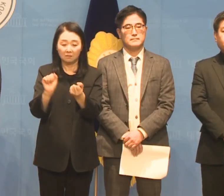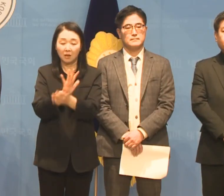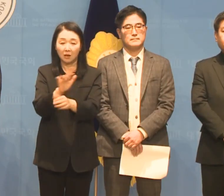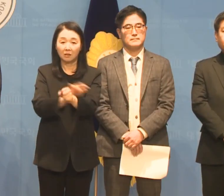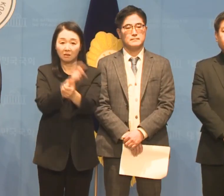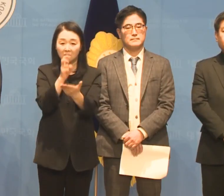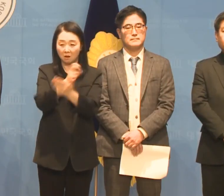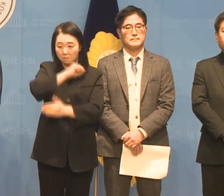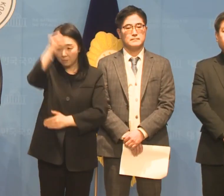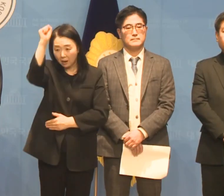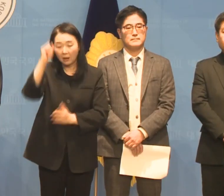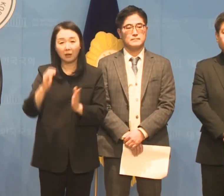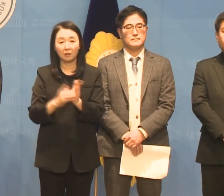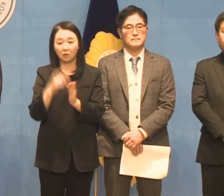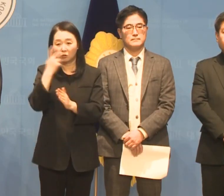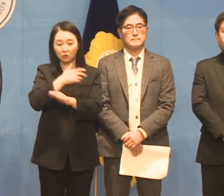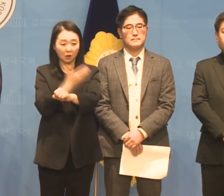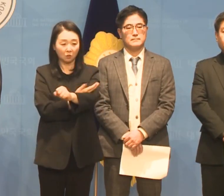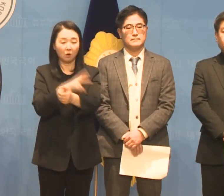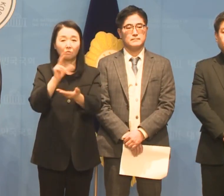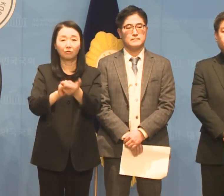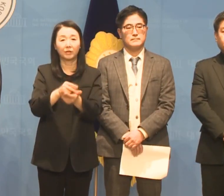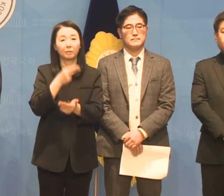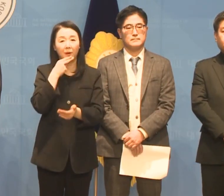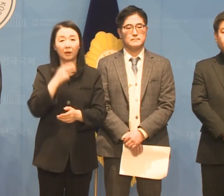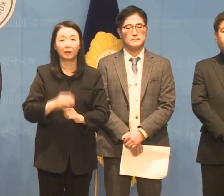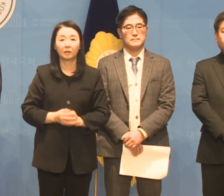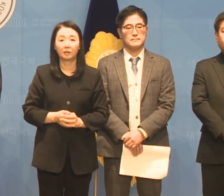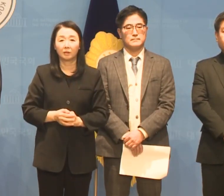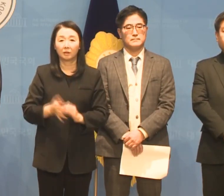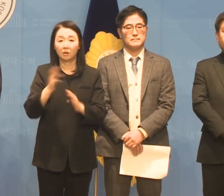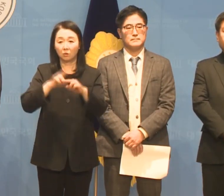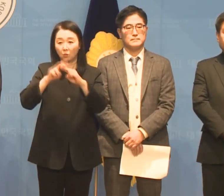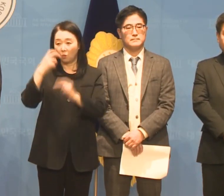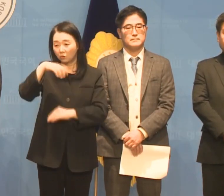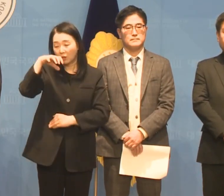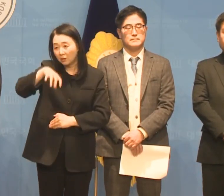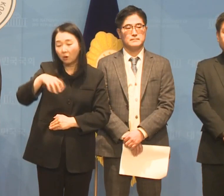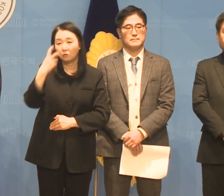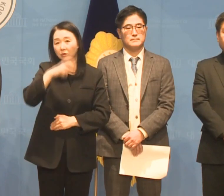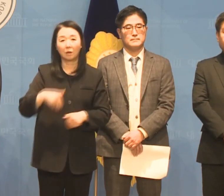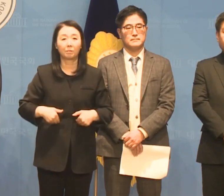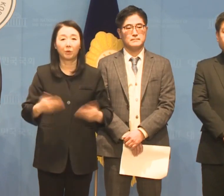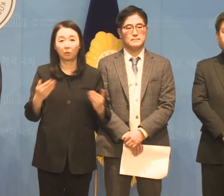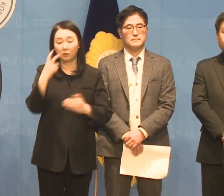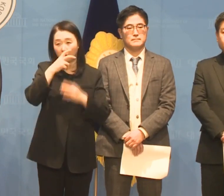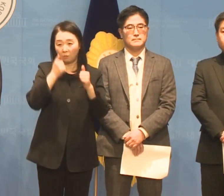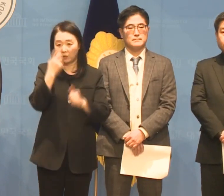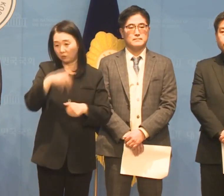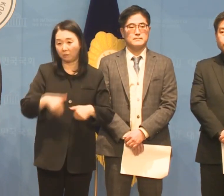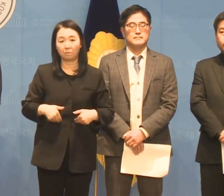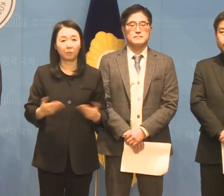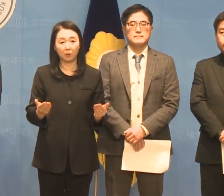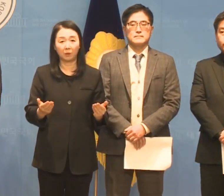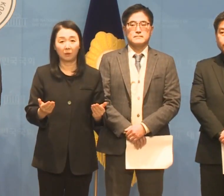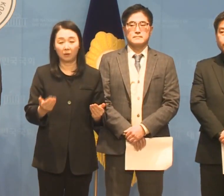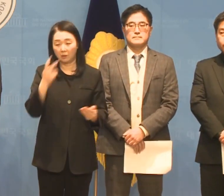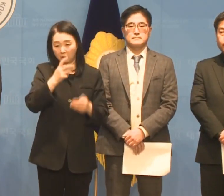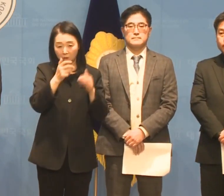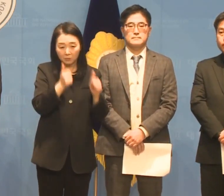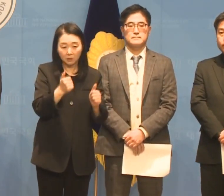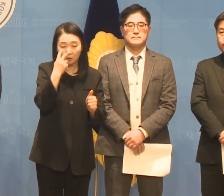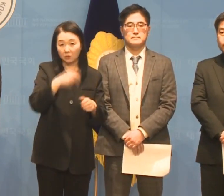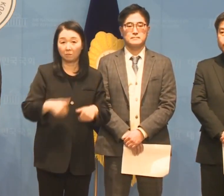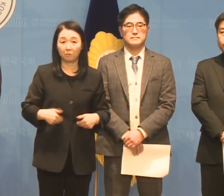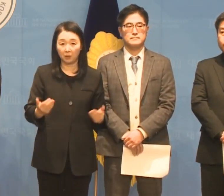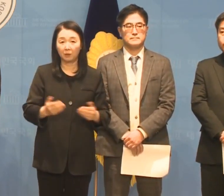한다면 수사권 문제가 문제될 수 없습니다. 공수처에서 수사할 필요도 없고 경찰에서 수사할 필요도 없고 검찰에서 수사할